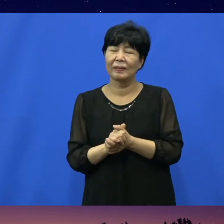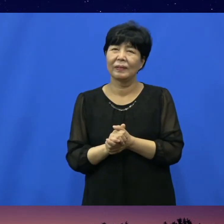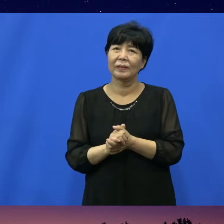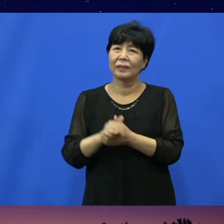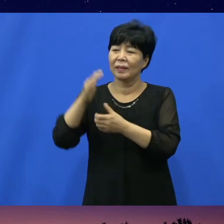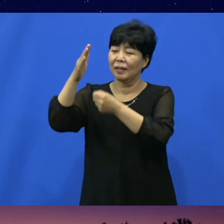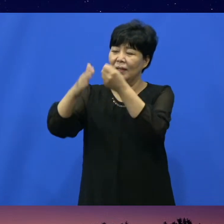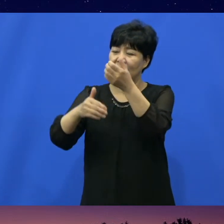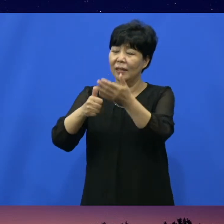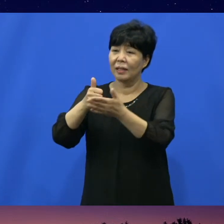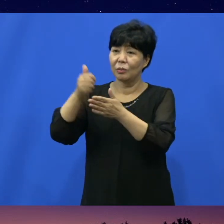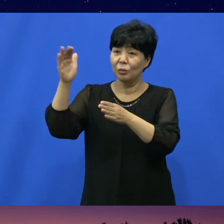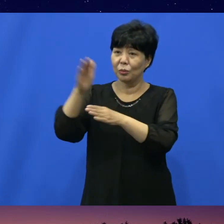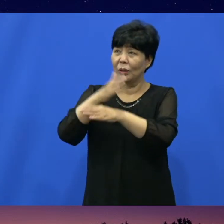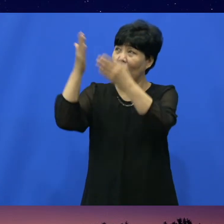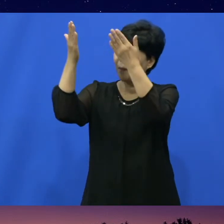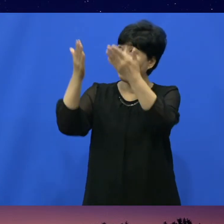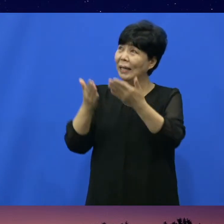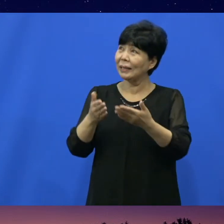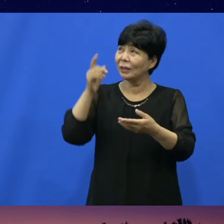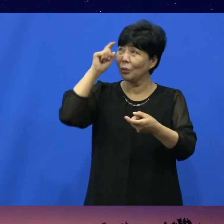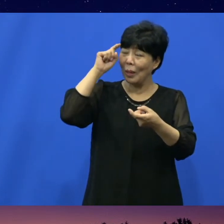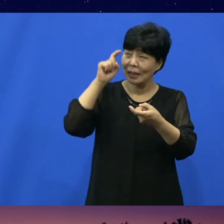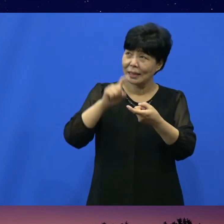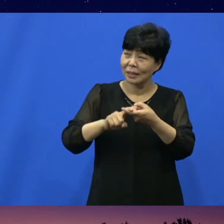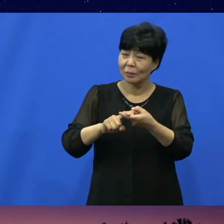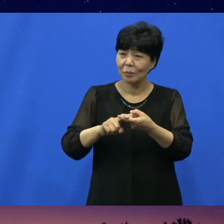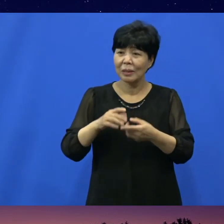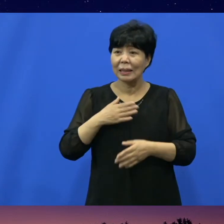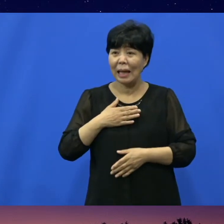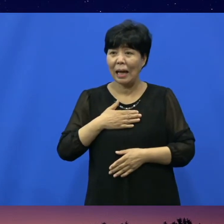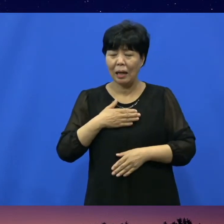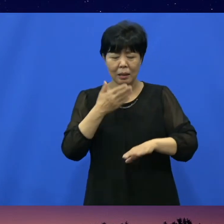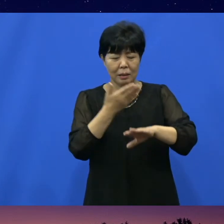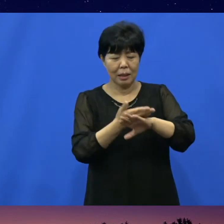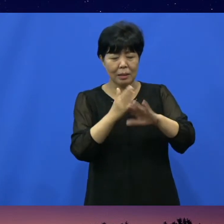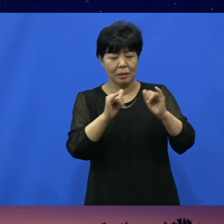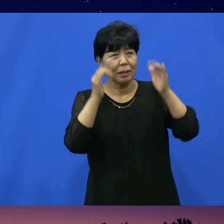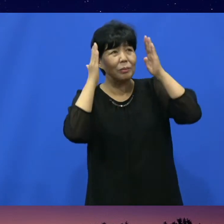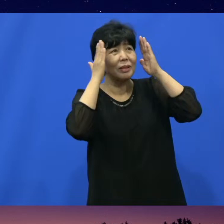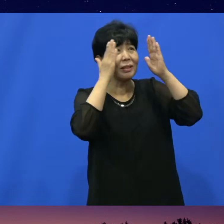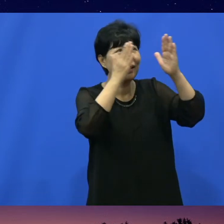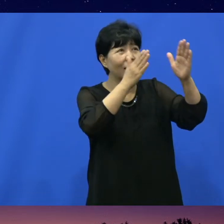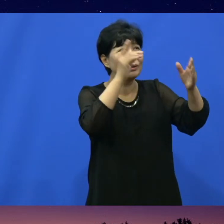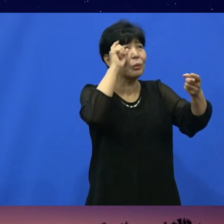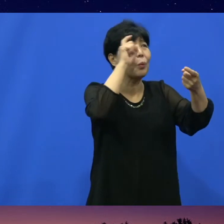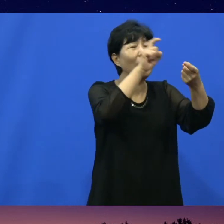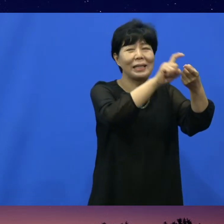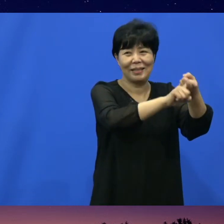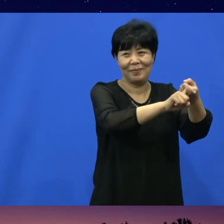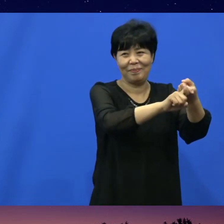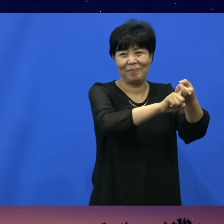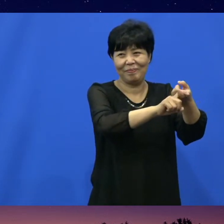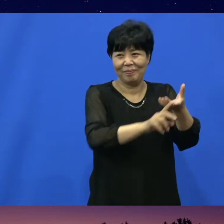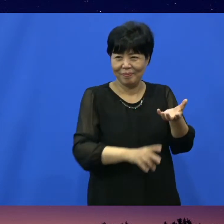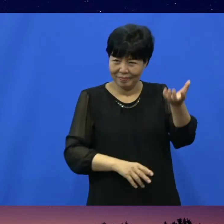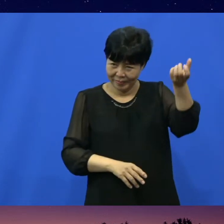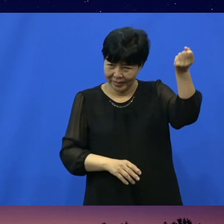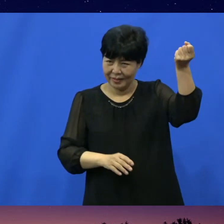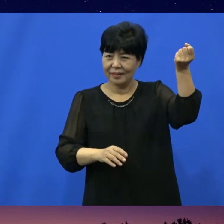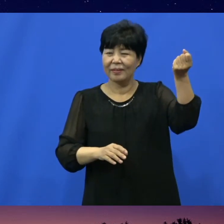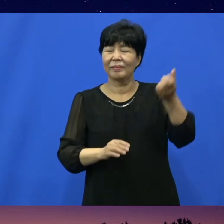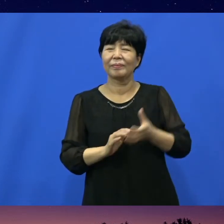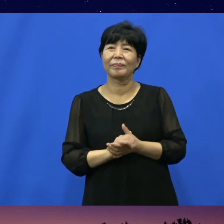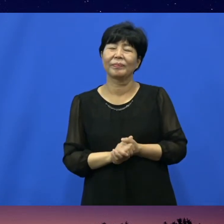하나님으로부터 받은 관심을 이제 어느 순간 나도 다른 사람에게로 관심을 옮기는 거죠. 그래서 하나님에게 충분히